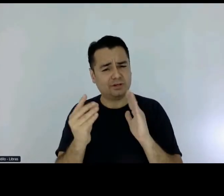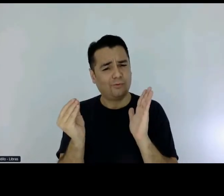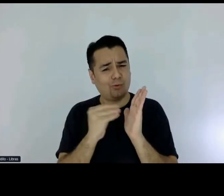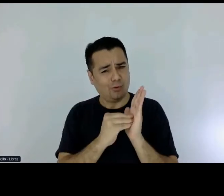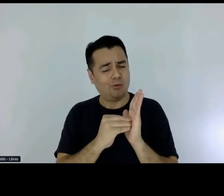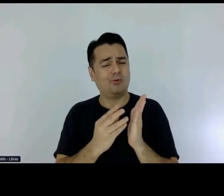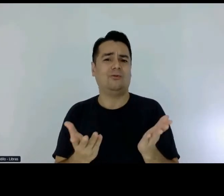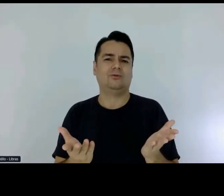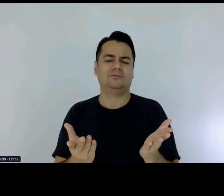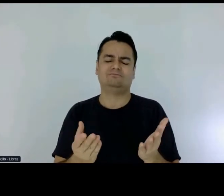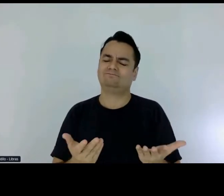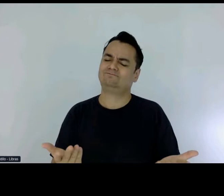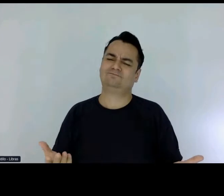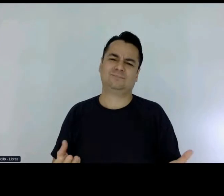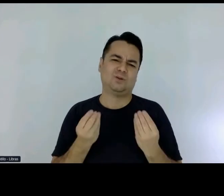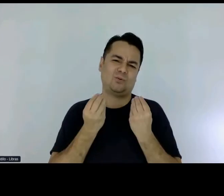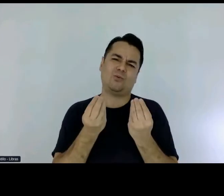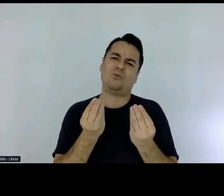nesse absurdo, sabe?